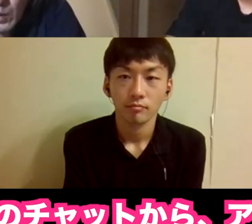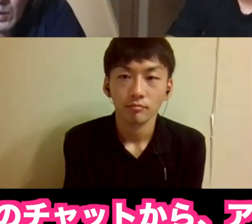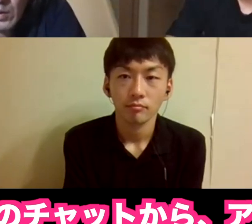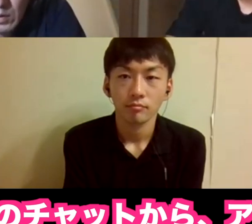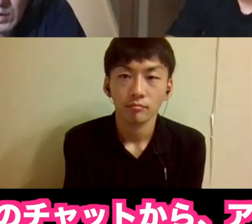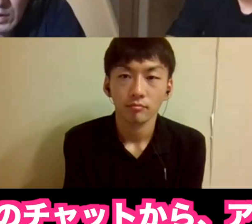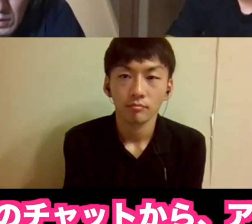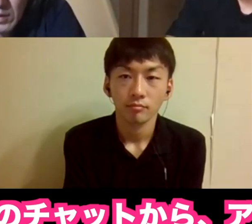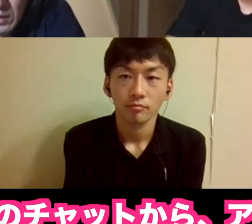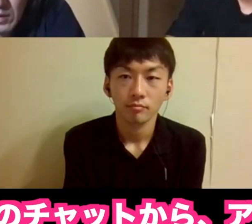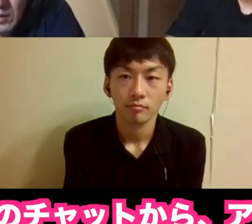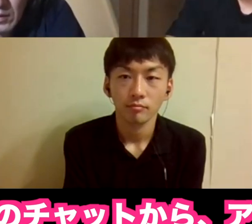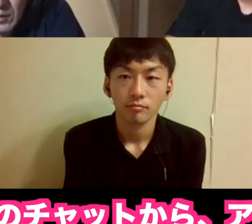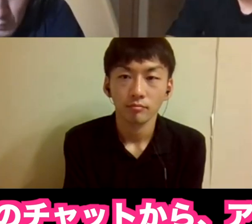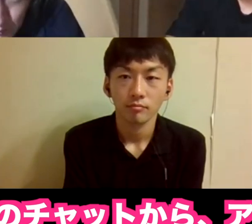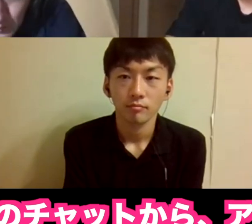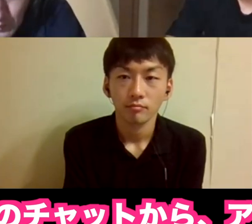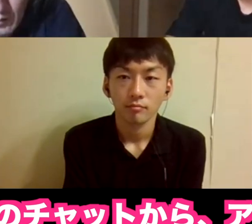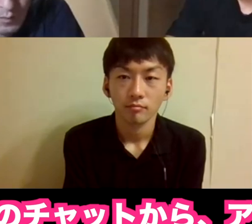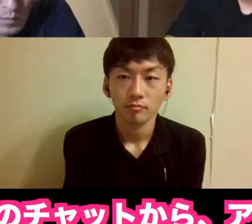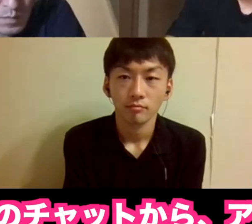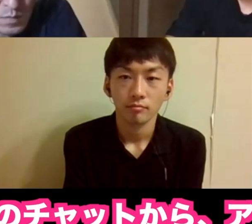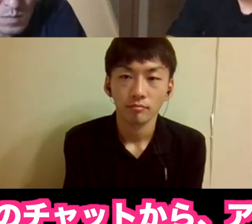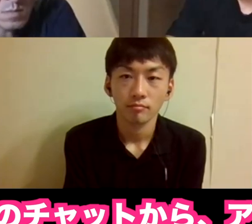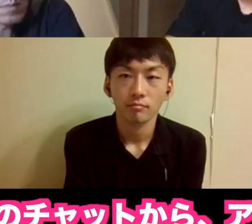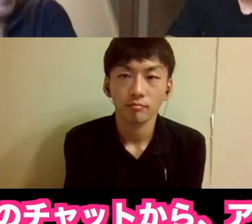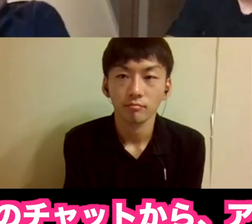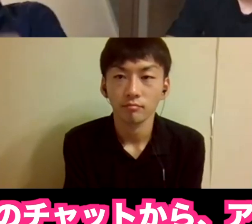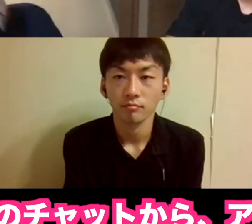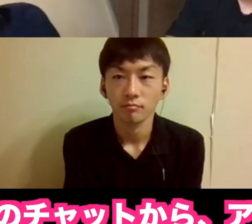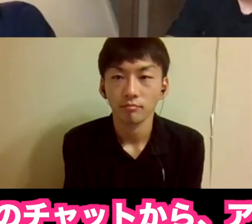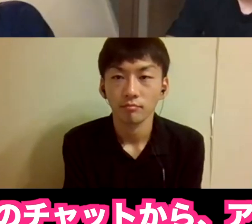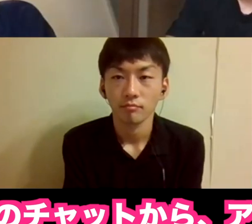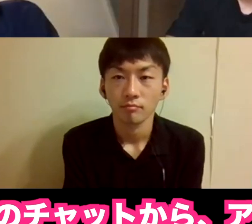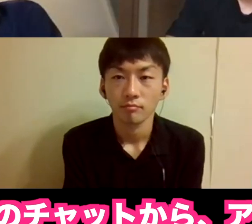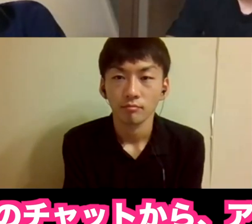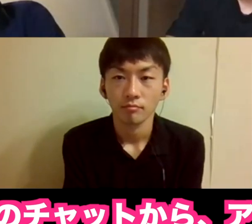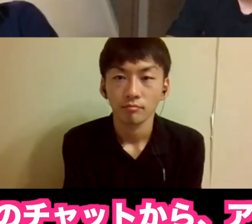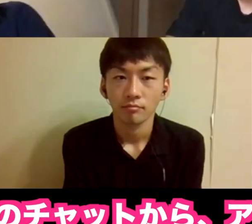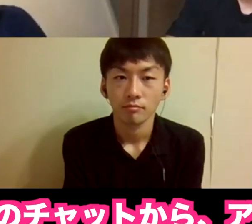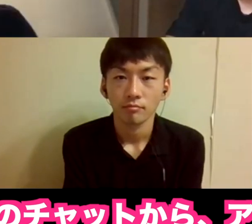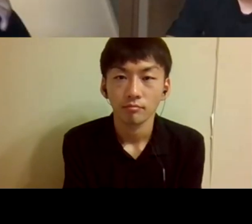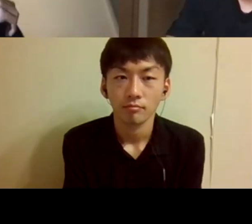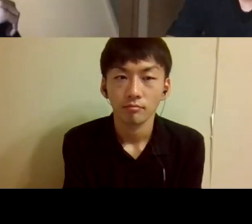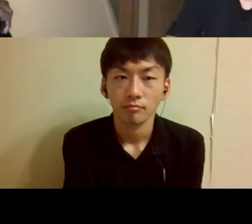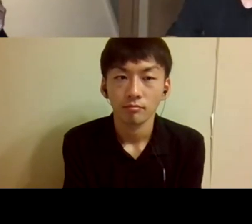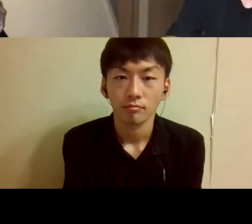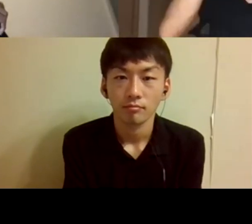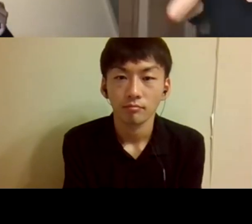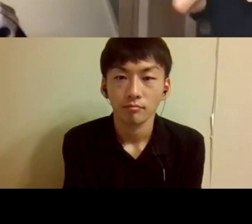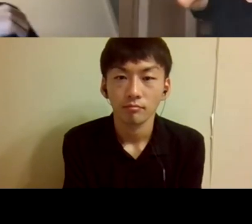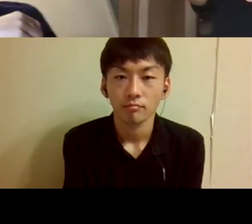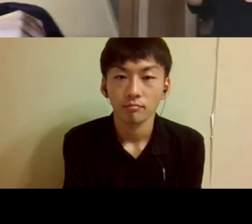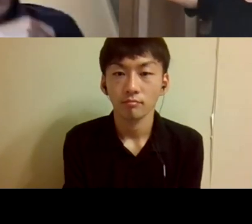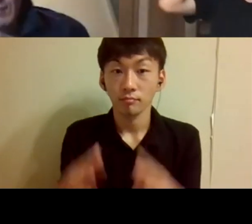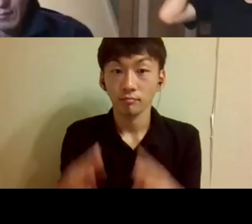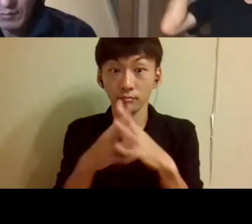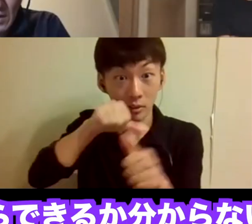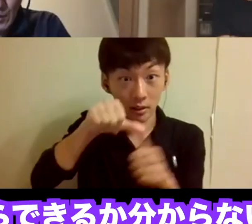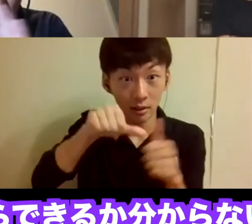何喋ってことをそのまま文字んね出てくれると嬉しいなとかうんこの豚どんやとも僕ら